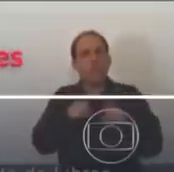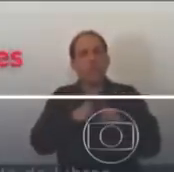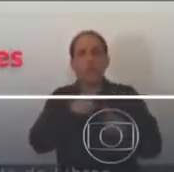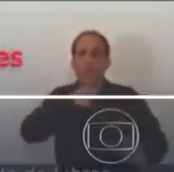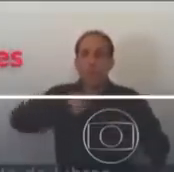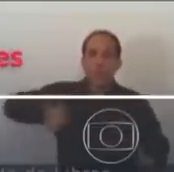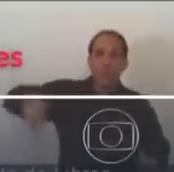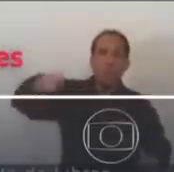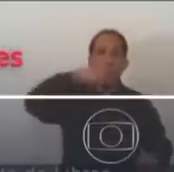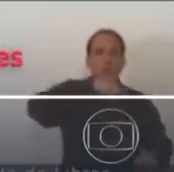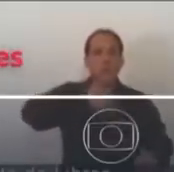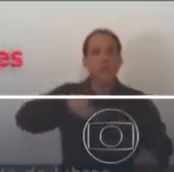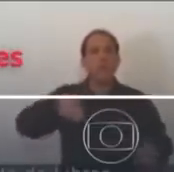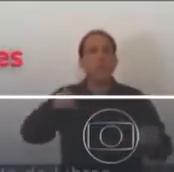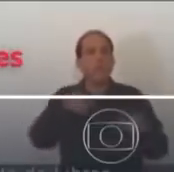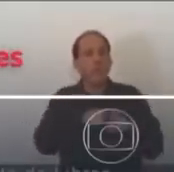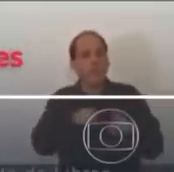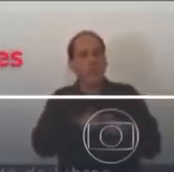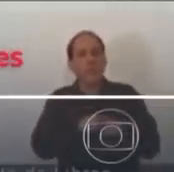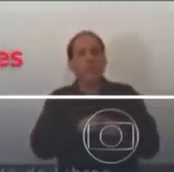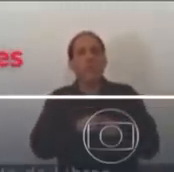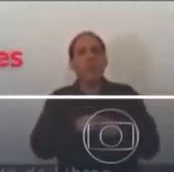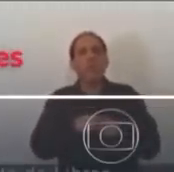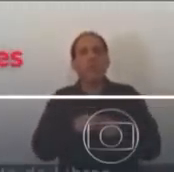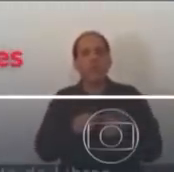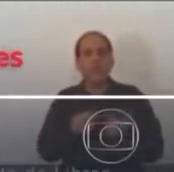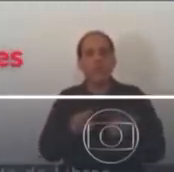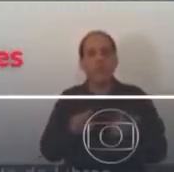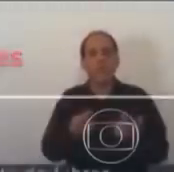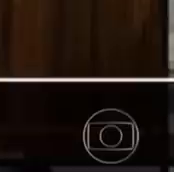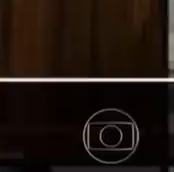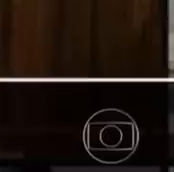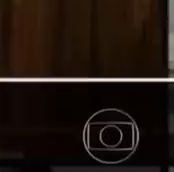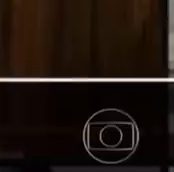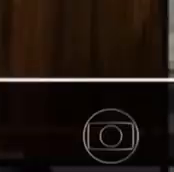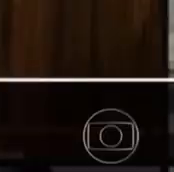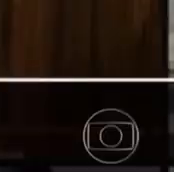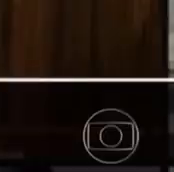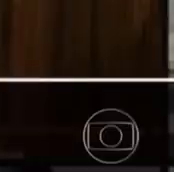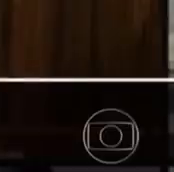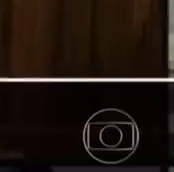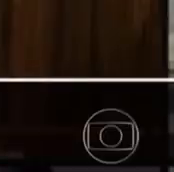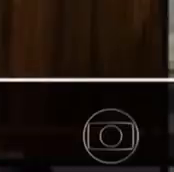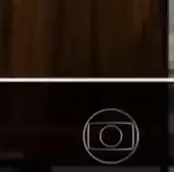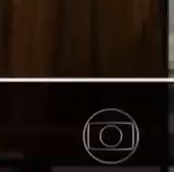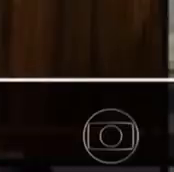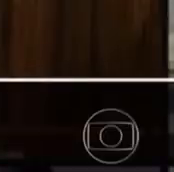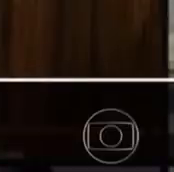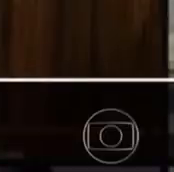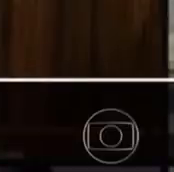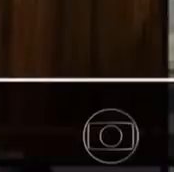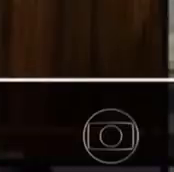voltou a provocar espanto ao dizer que a pandemia estaria acabando. 40 dias depois,